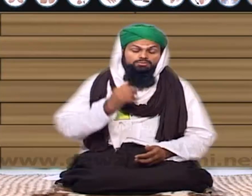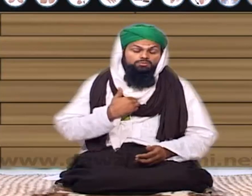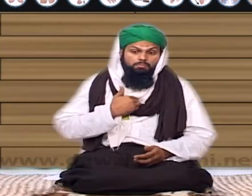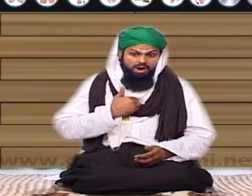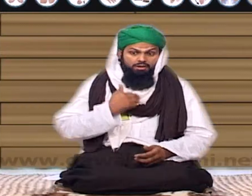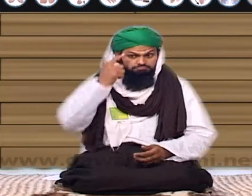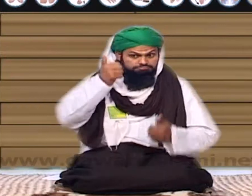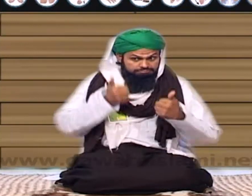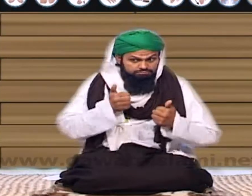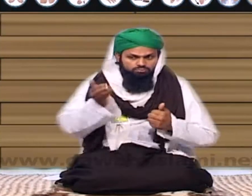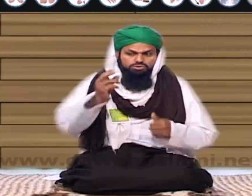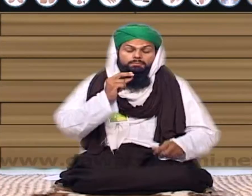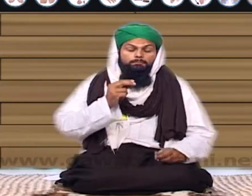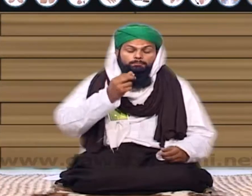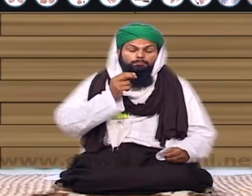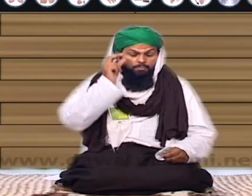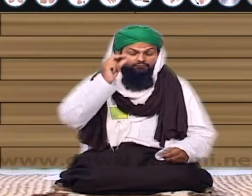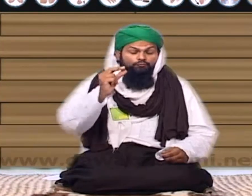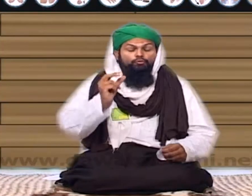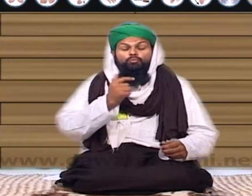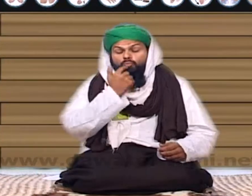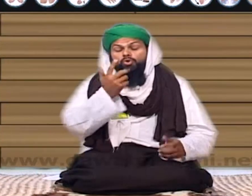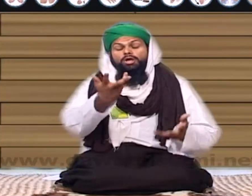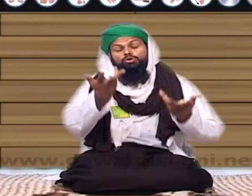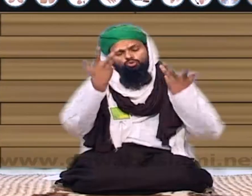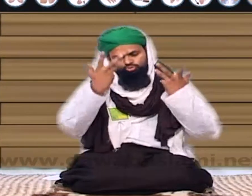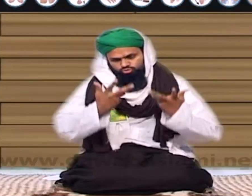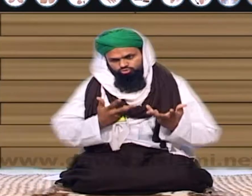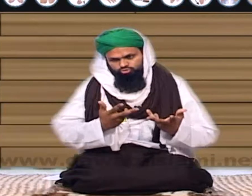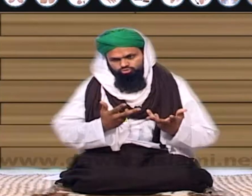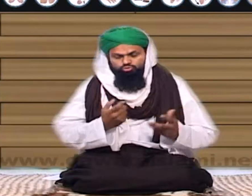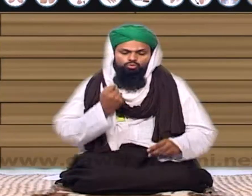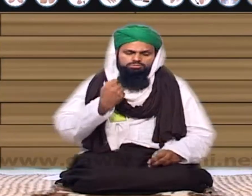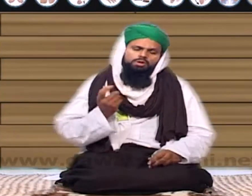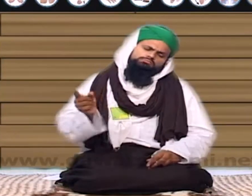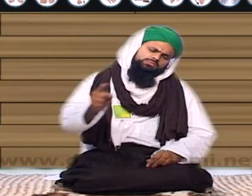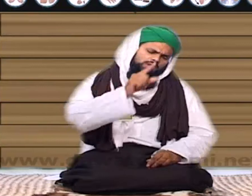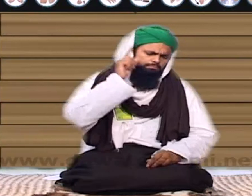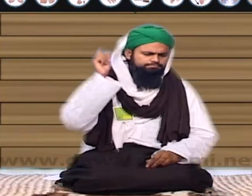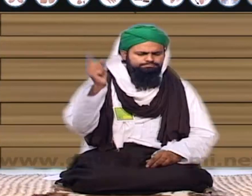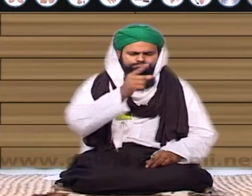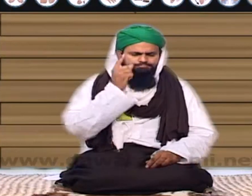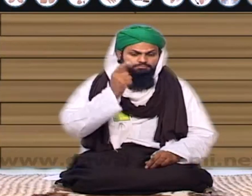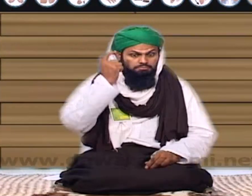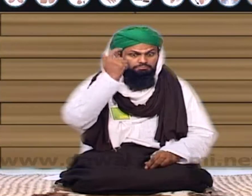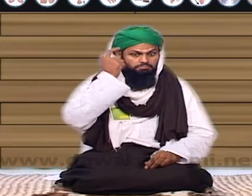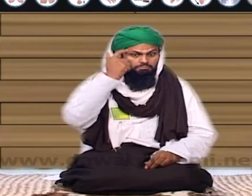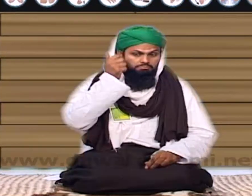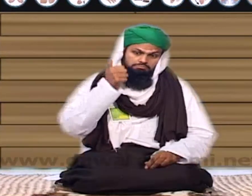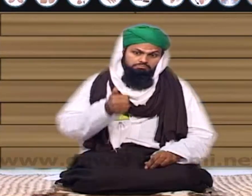نے احمق کہا کیوں؟ بات آ گئی سامنے۔ تو ہر ایک اپنے آپ کو ہوشیار سمجھتا ہے، کوئی بھی